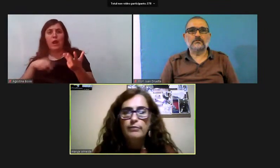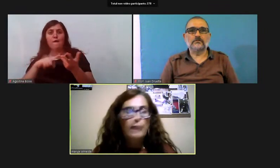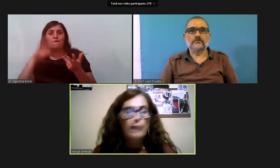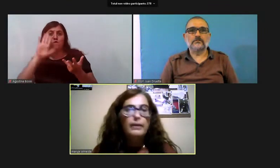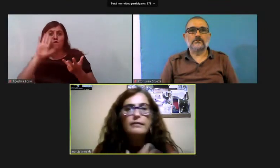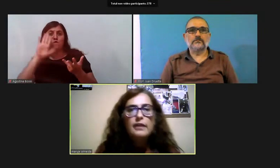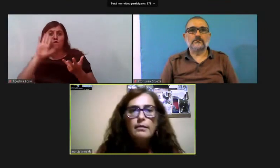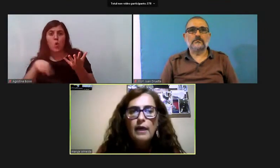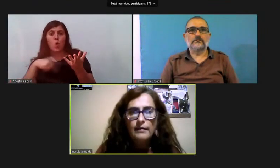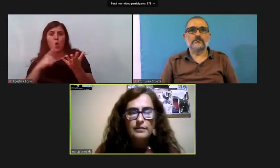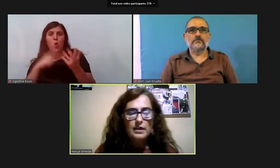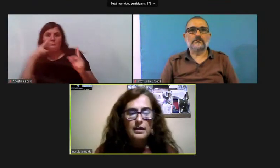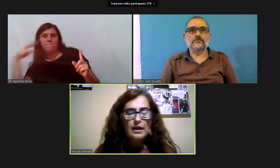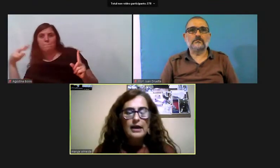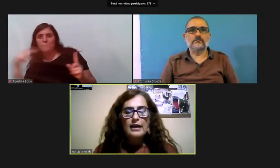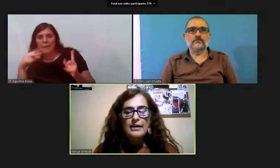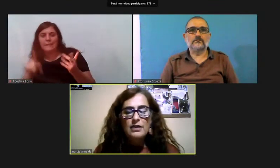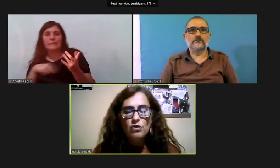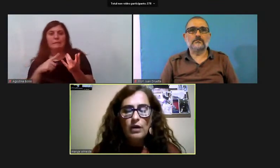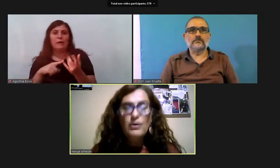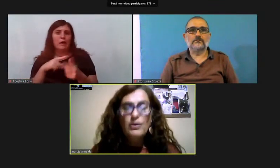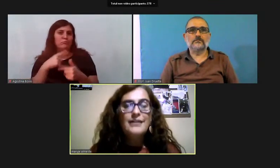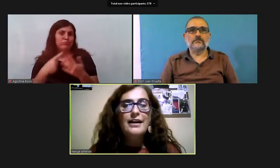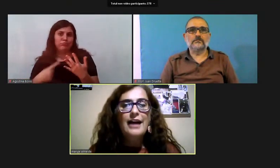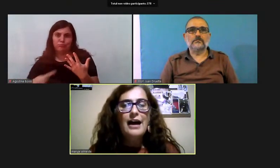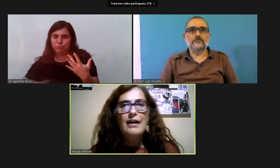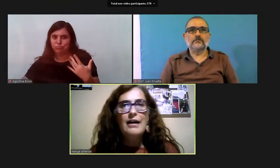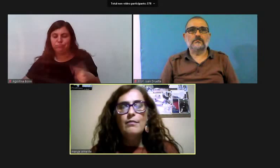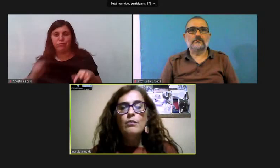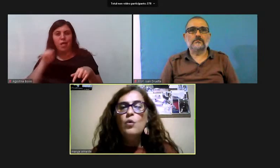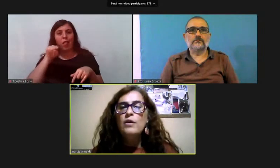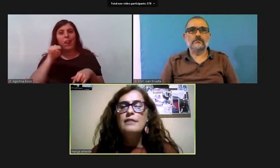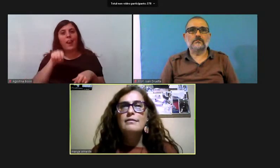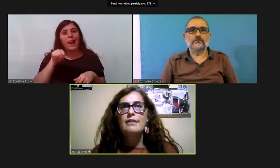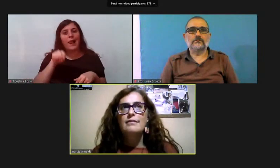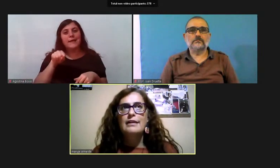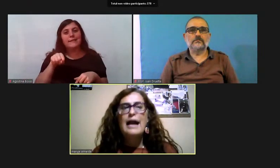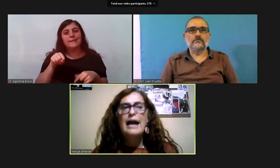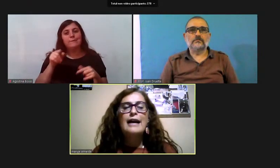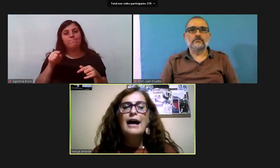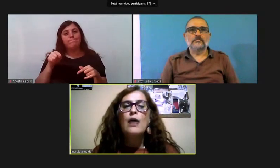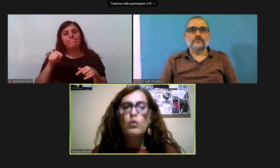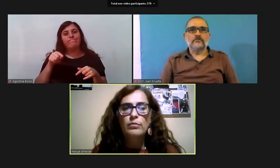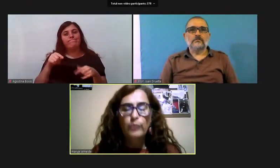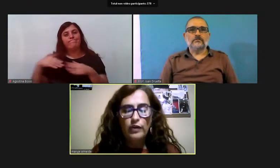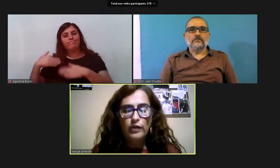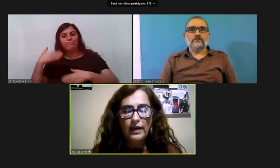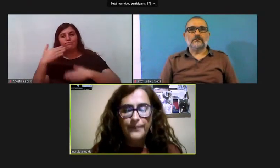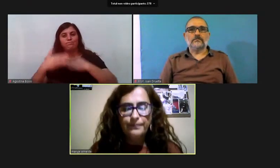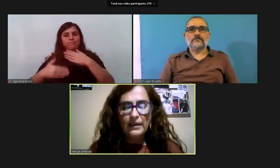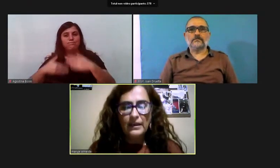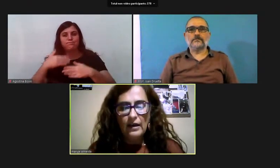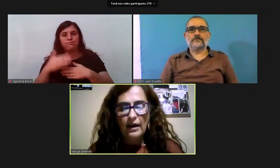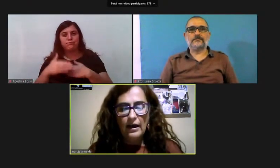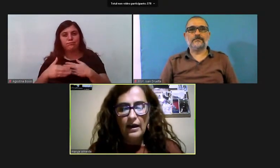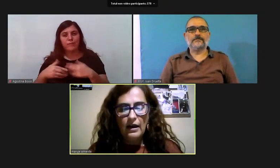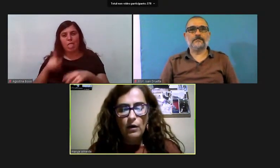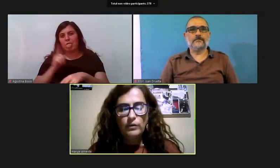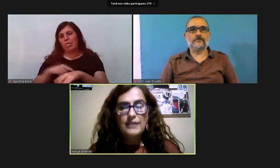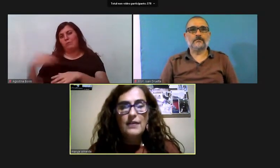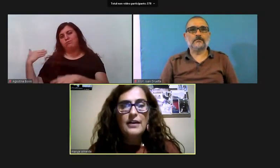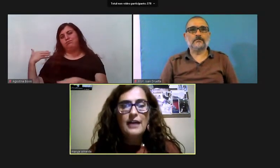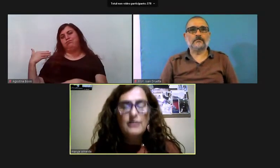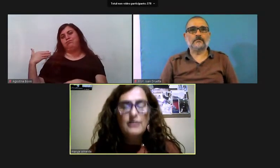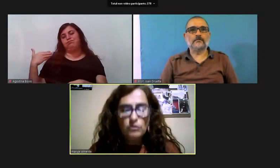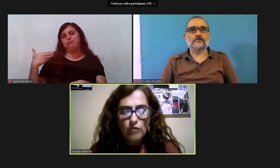futuro, perspectiva, ¿sí? Y eso es una tarea muy larga aún, porque